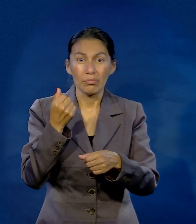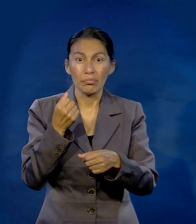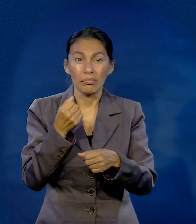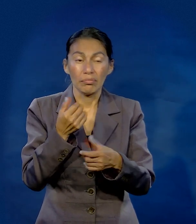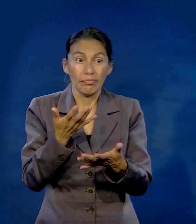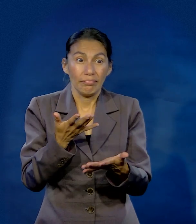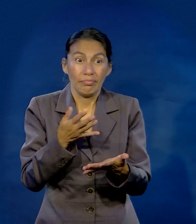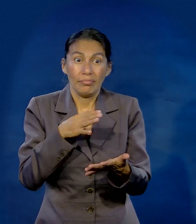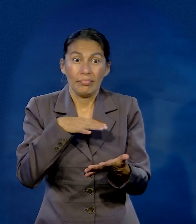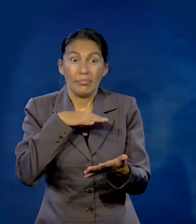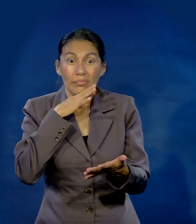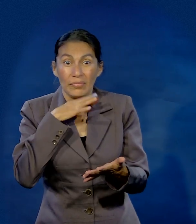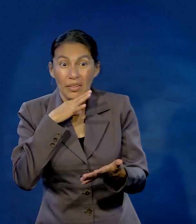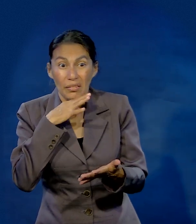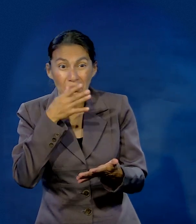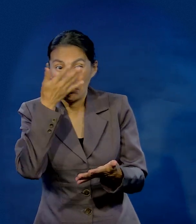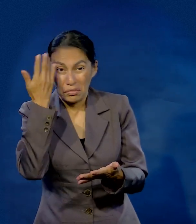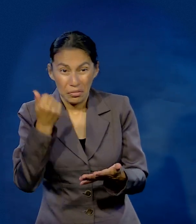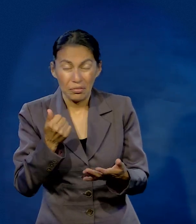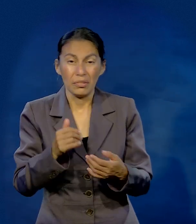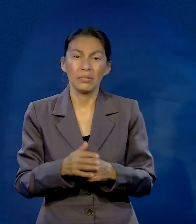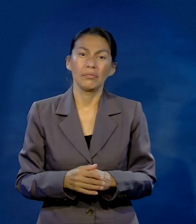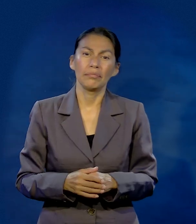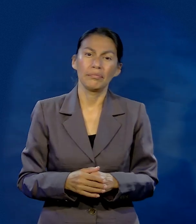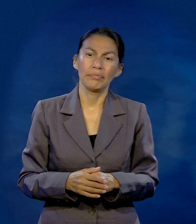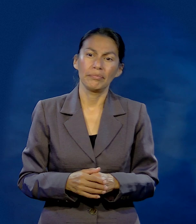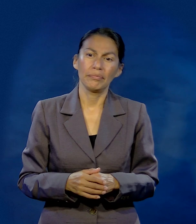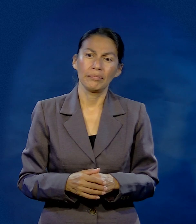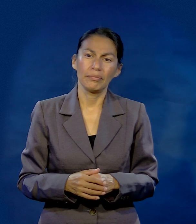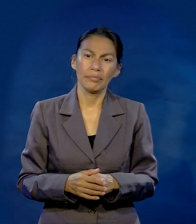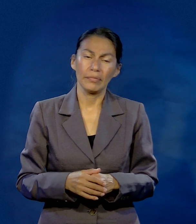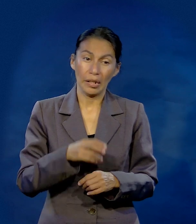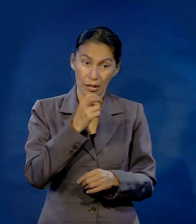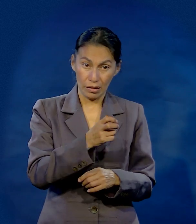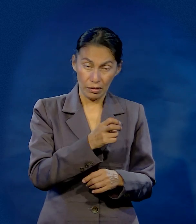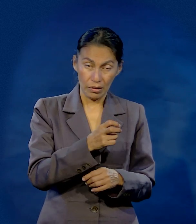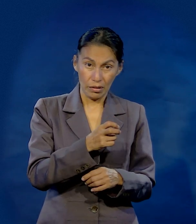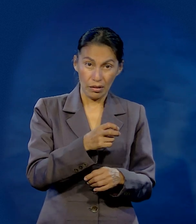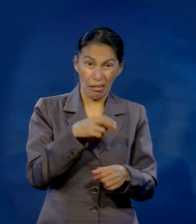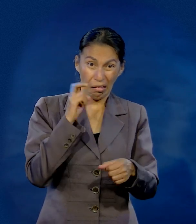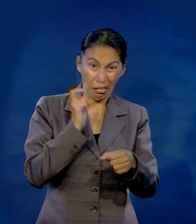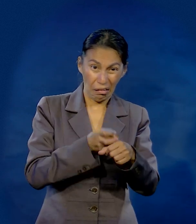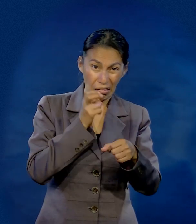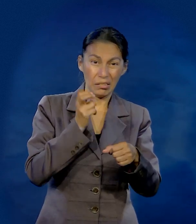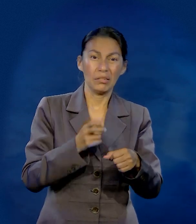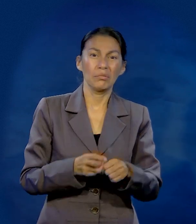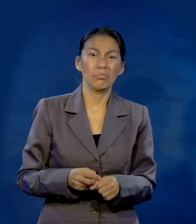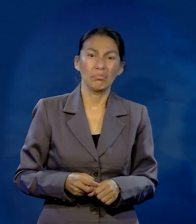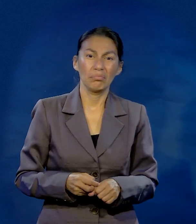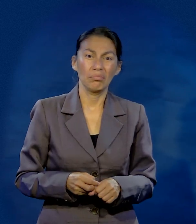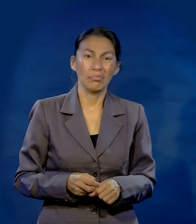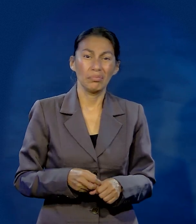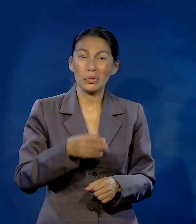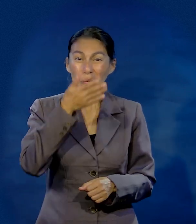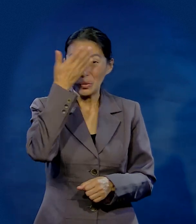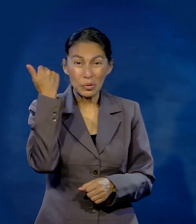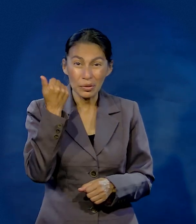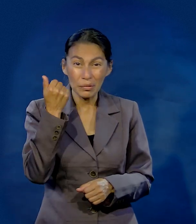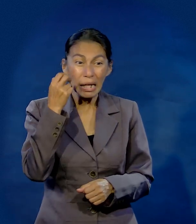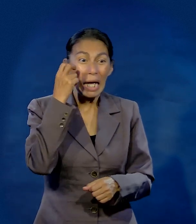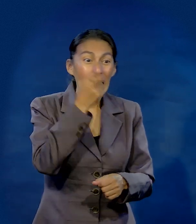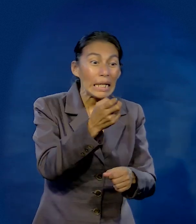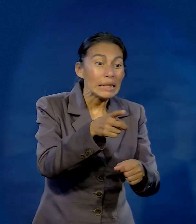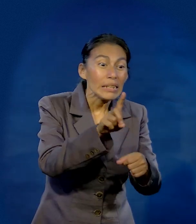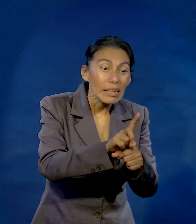de la Biblia que él tenía mire por ejemplo el salmo 92 6 el hombre necio No